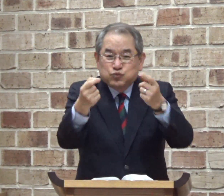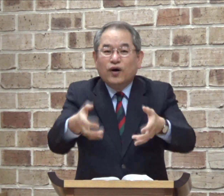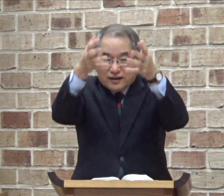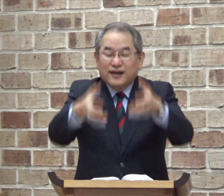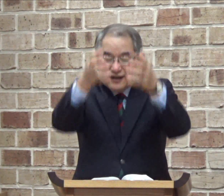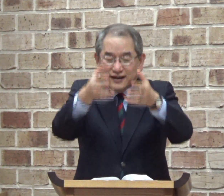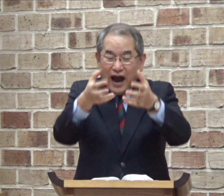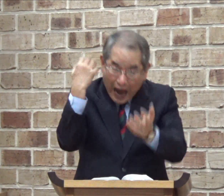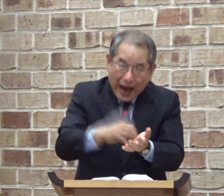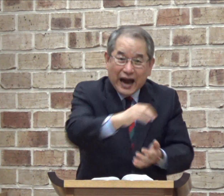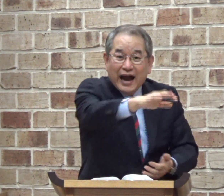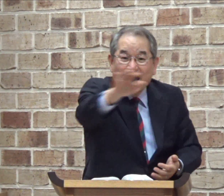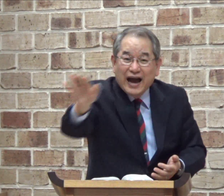알곡처럼 교회를 지켜왔습니다.